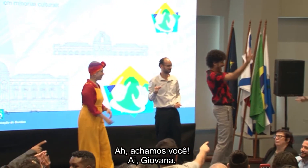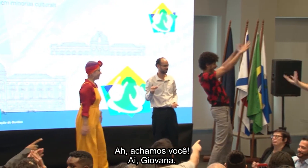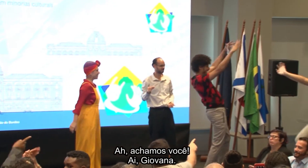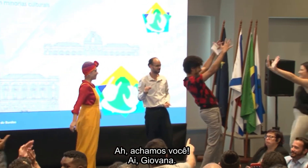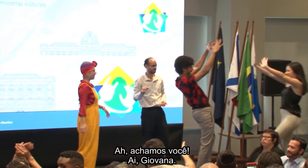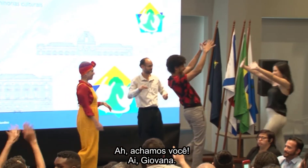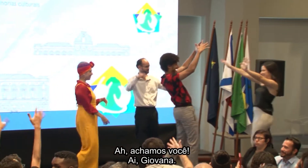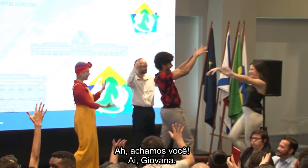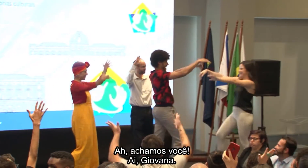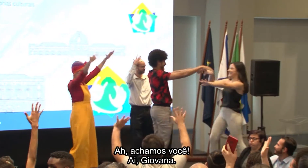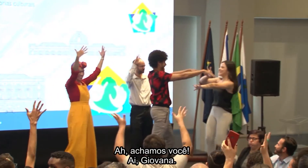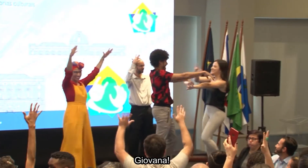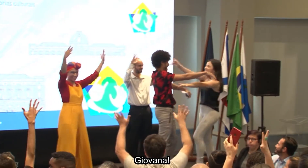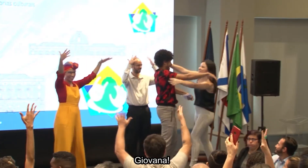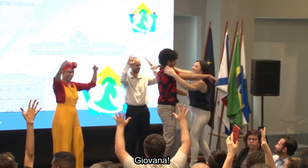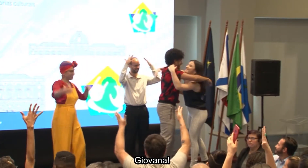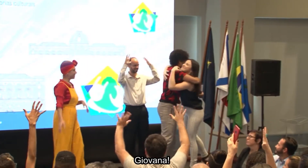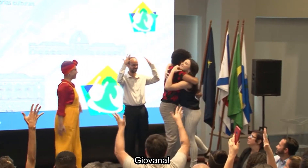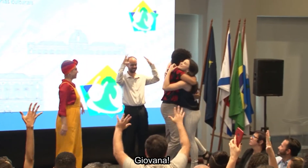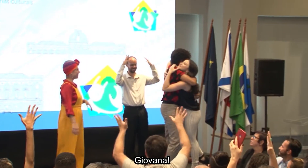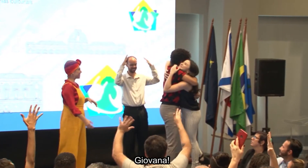você! Aí, Giovana! Giovana!